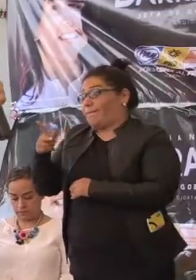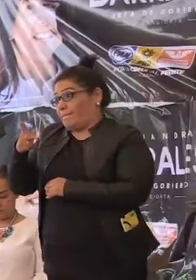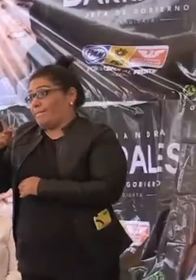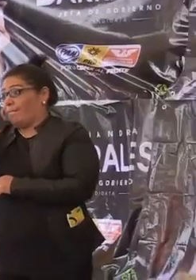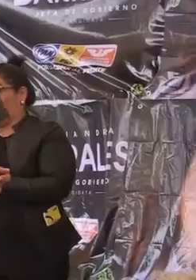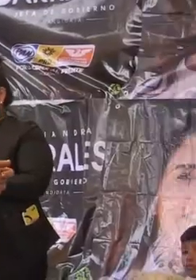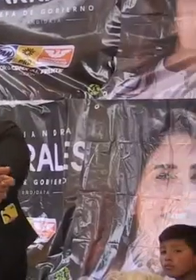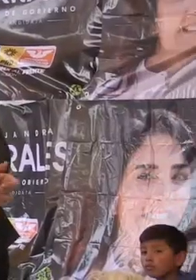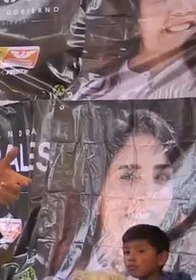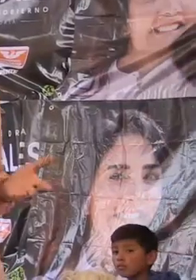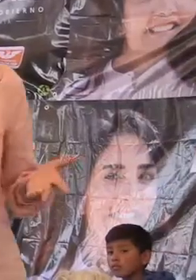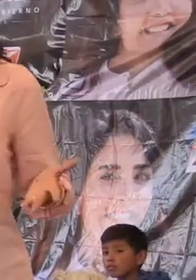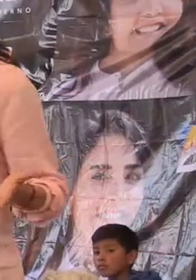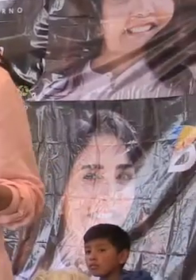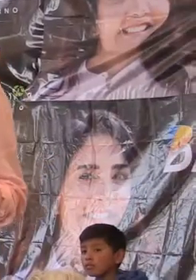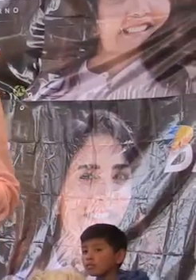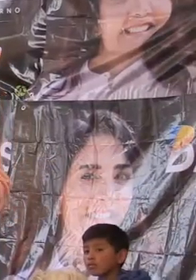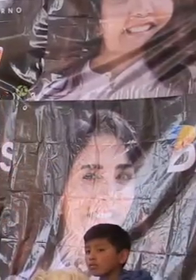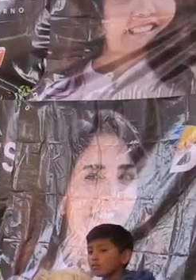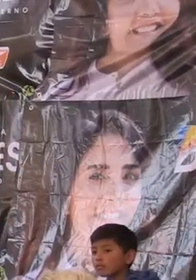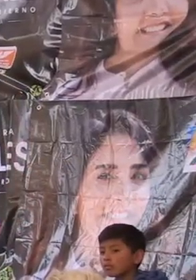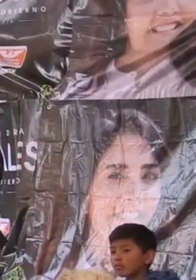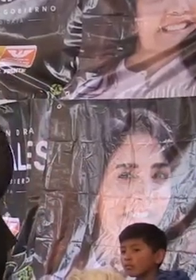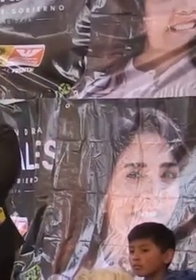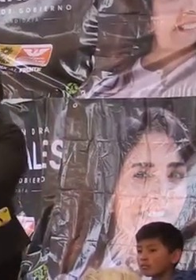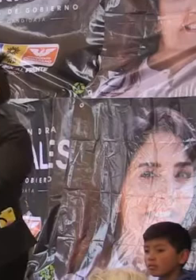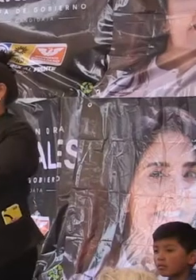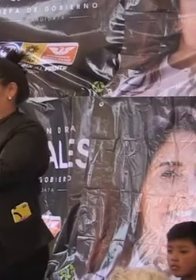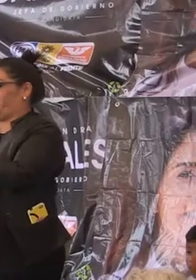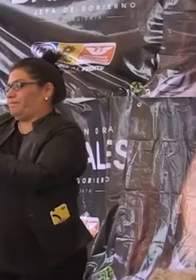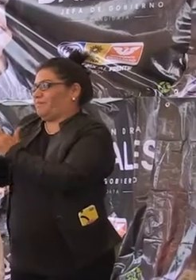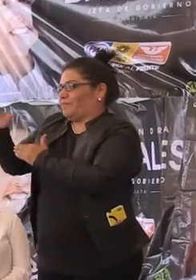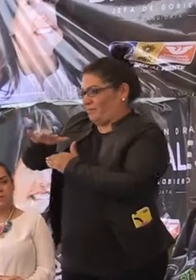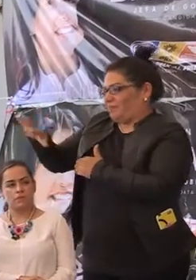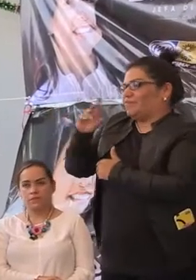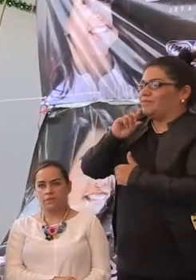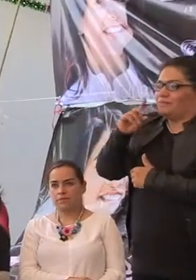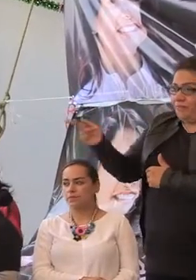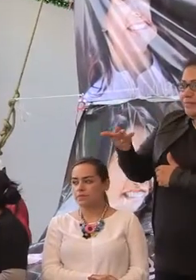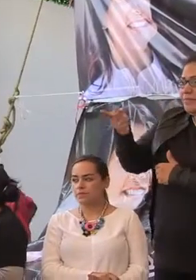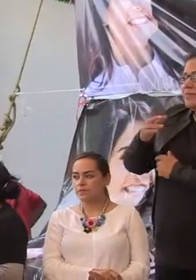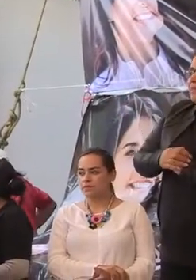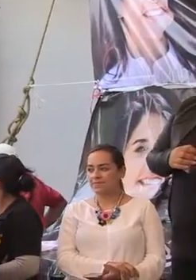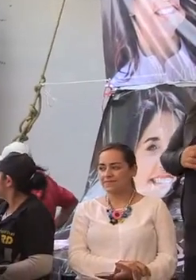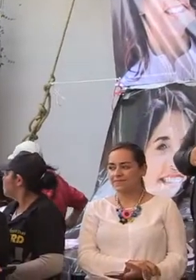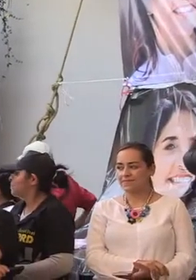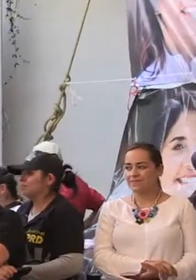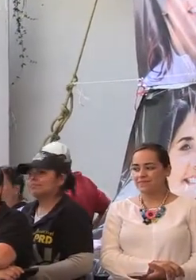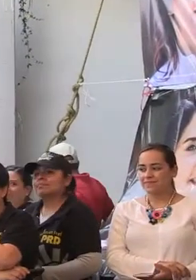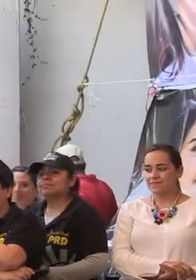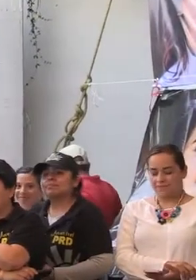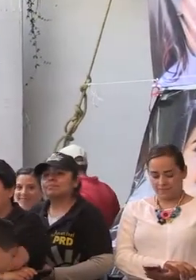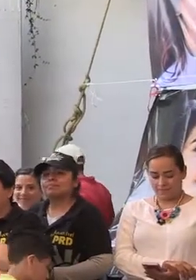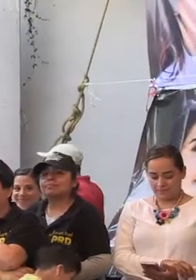nada más, unos añitos después y díganme quiénes son las que andan manteniendo el hogar. Las mujeres, ¿verdad? Bueno, pues yo